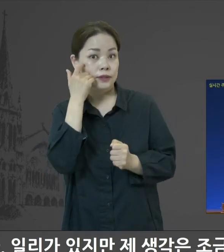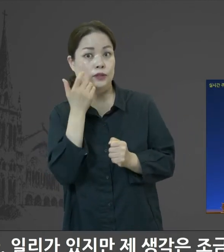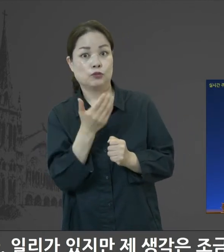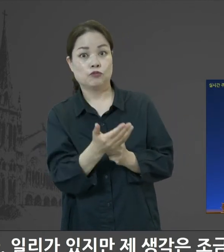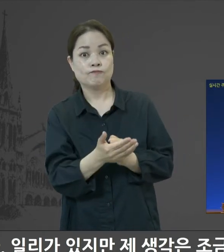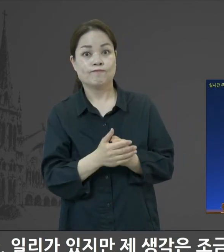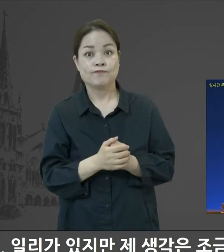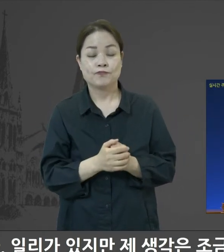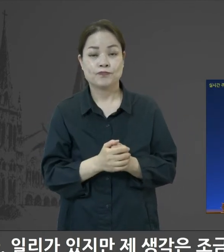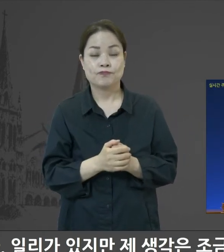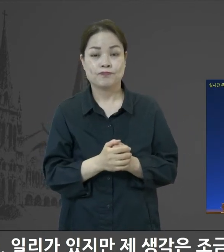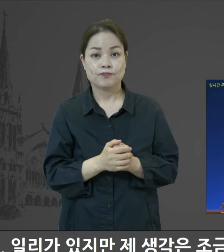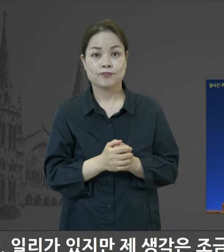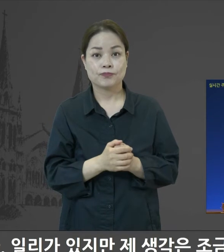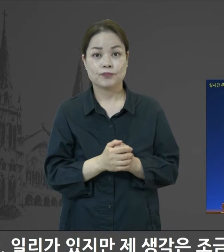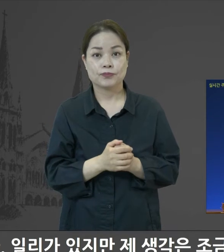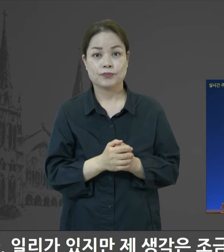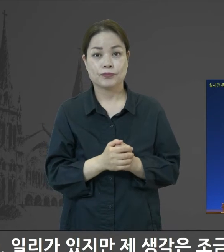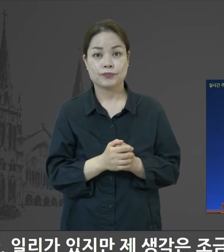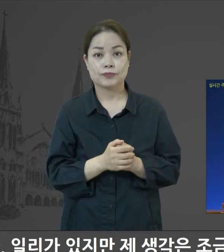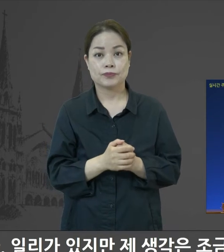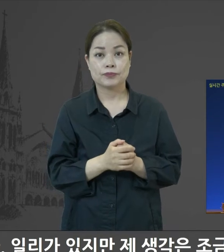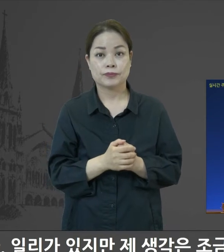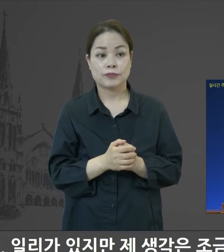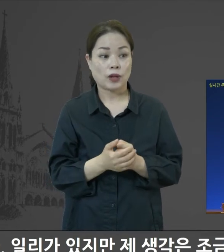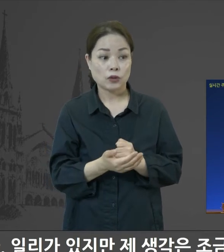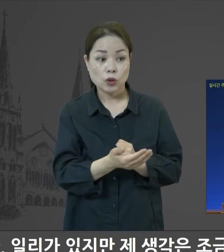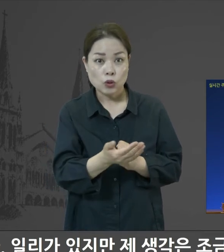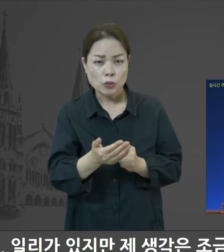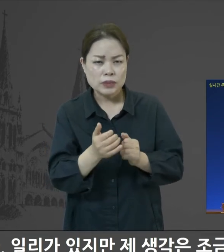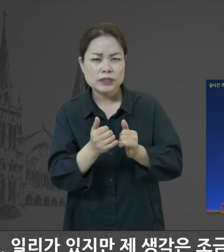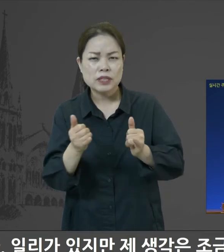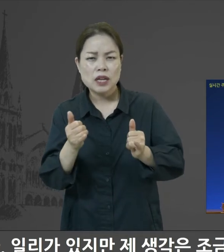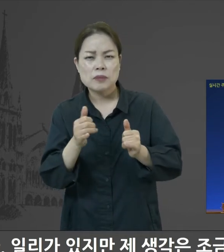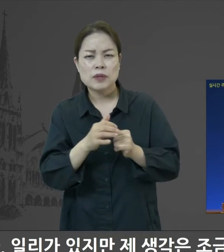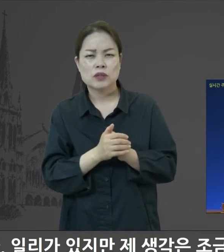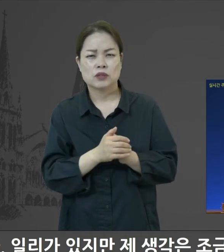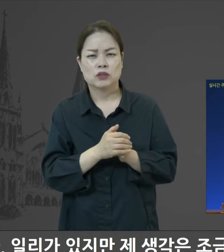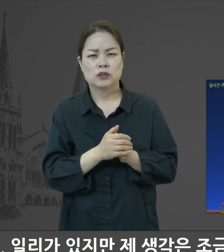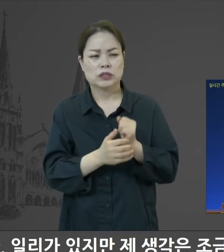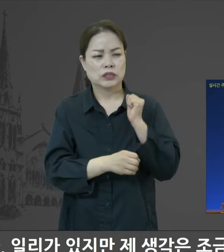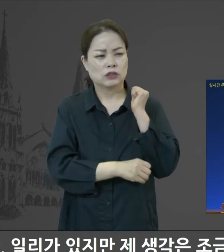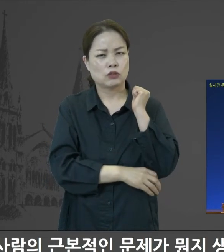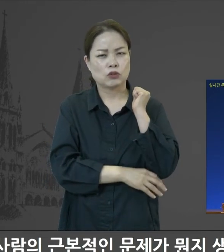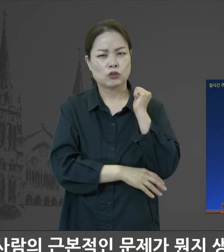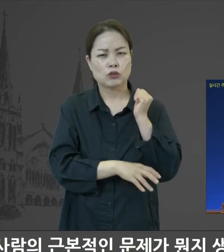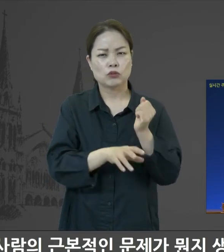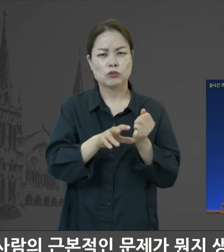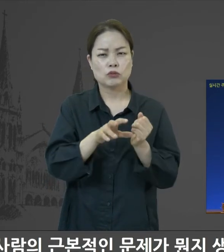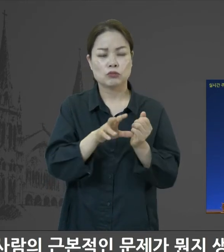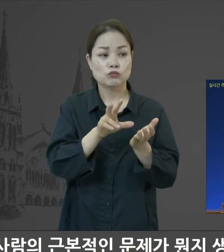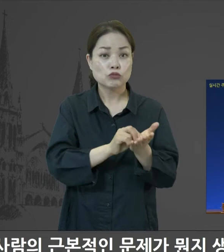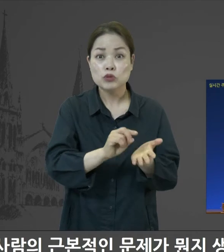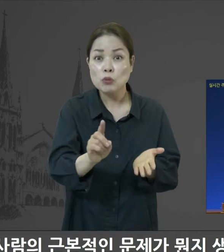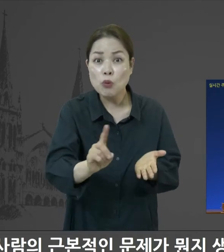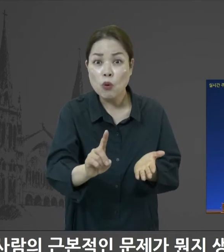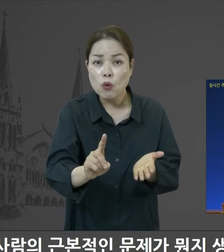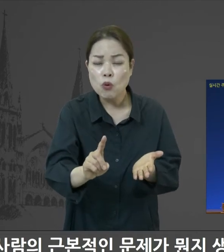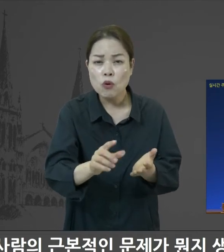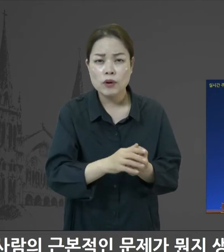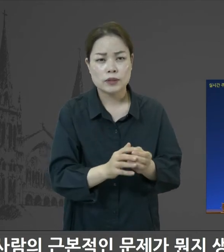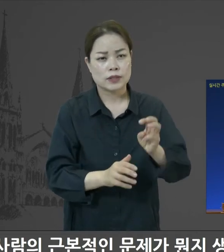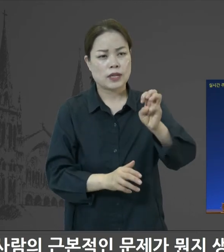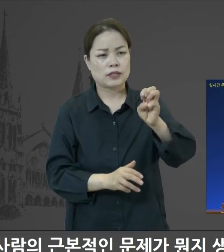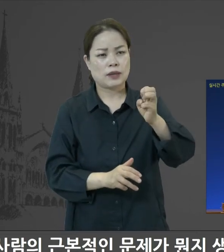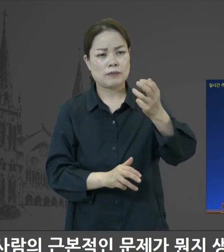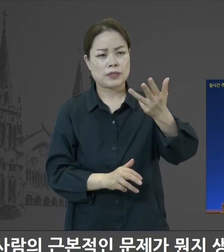아닐까, 그런 생각을 해보았습니다. 여러분, 이 사람에게 있어서 정말 근원적인 문제는 무엇입니까? 바로